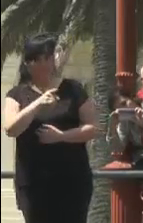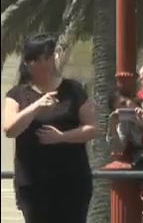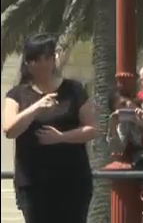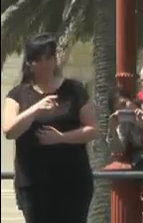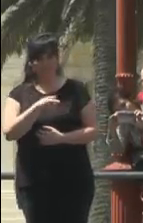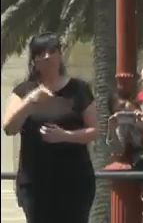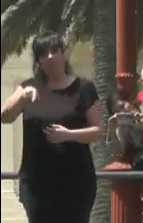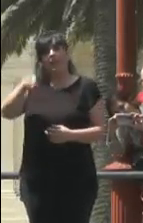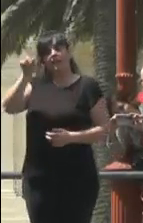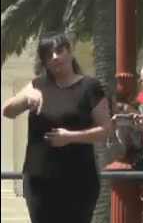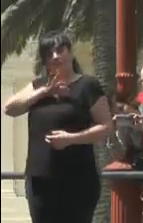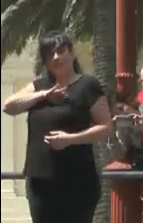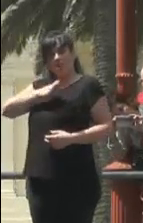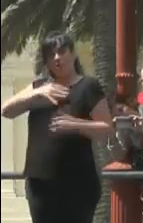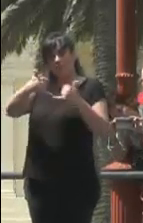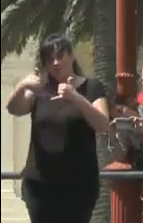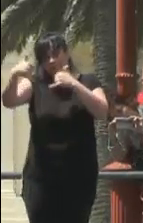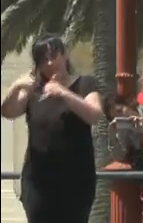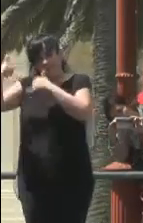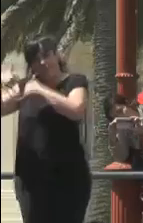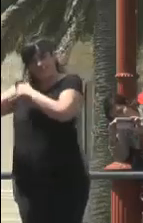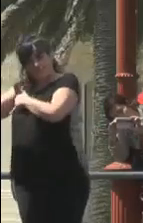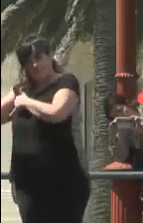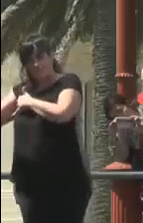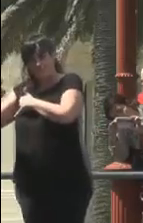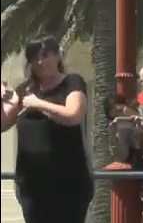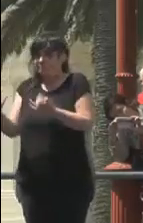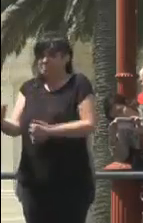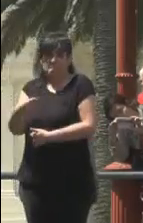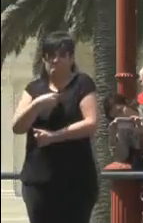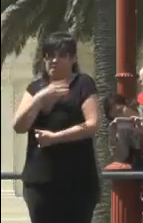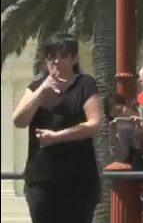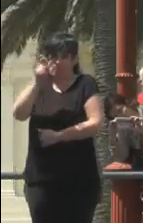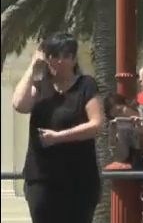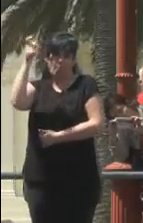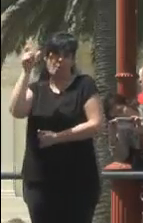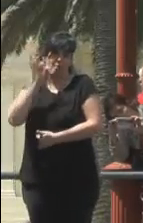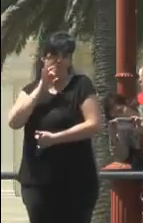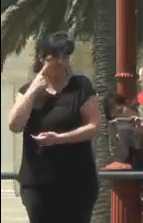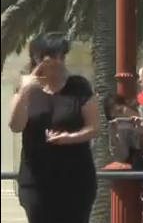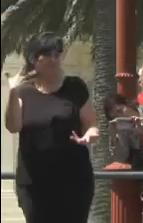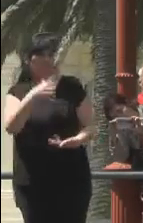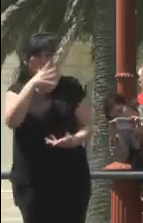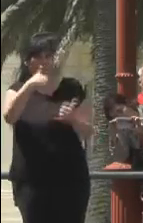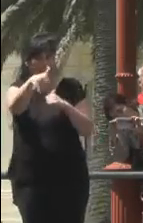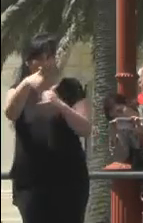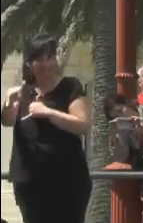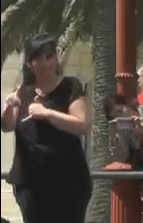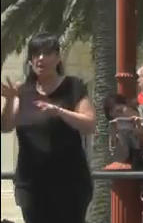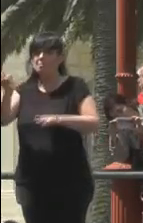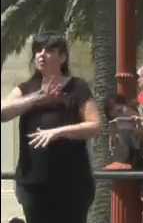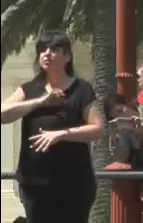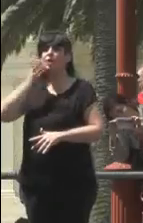señor de los hilillos, como se le conoce muy afortunadamente por aquí y desgraciadamente para el pueblo gallego. Pero el señor Rajoy es también la